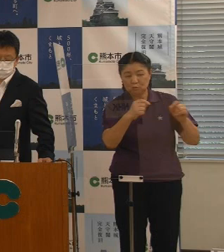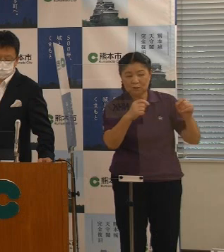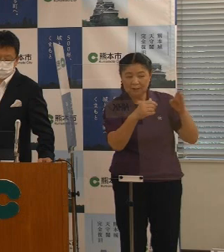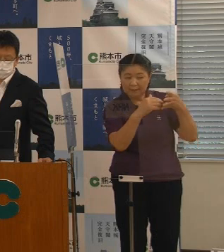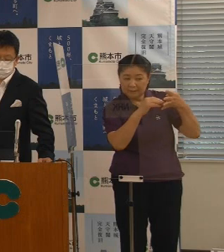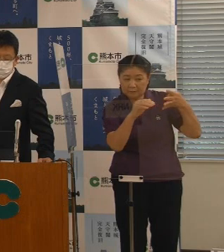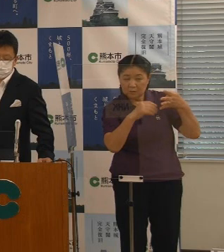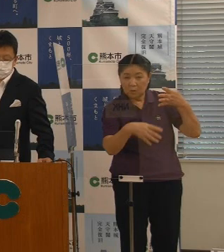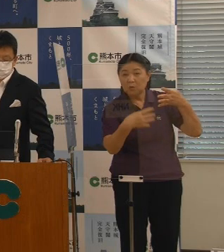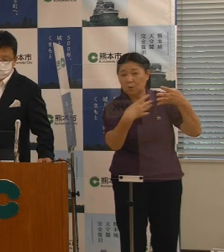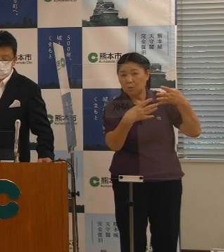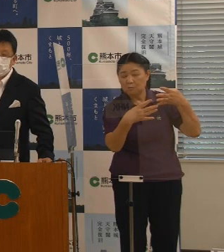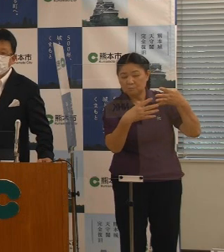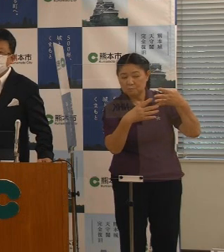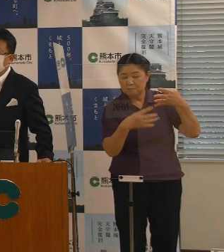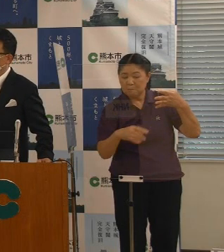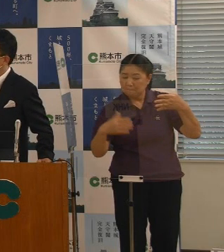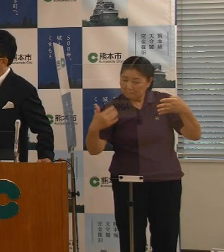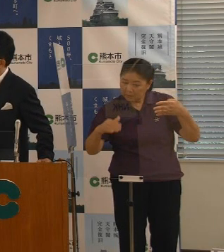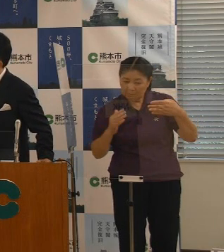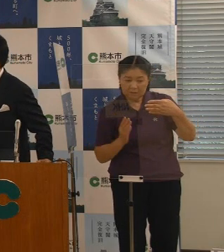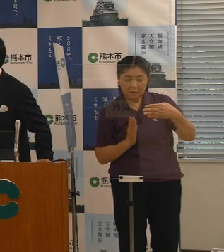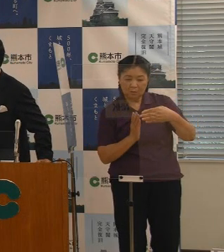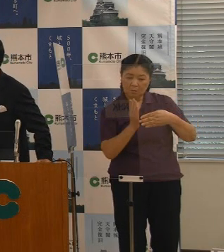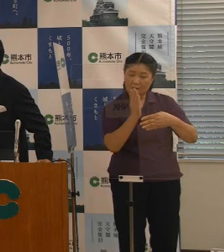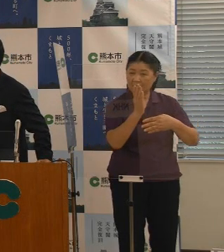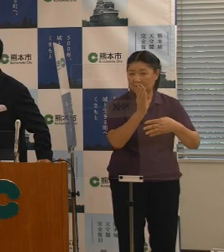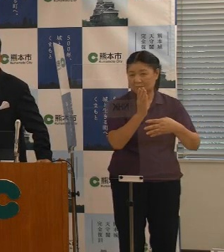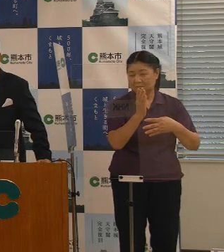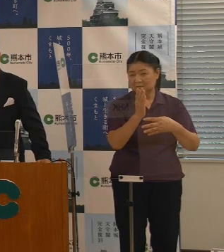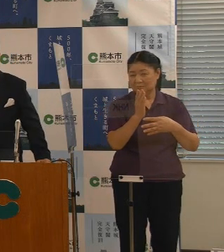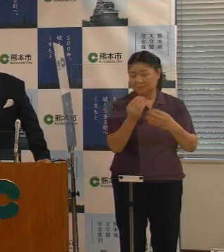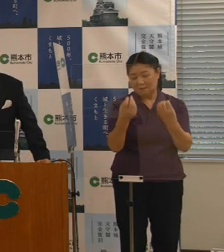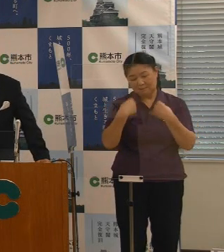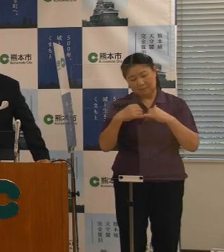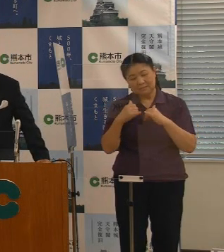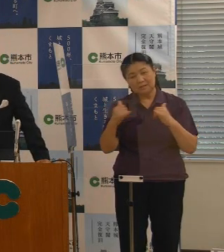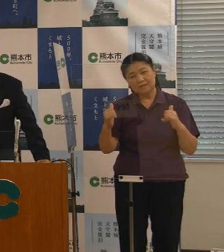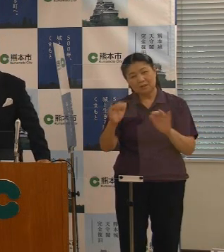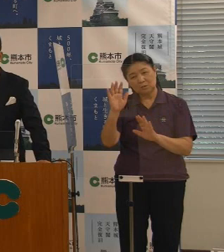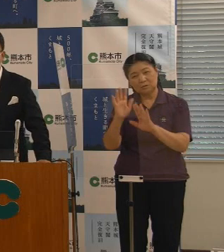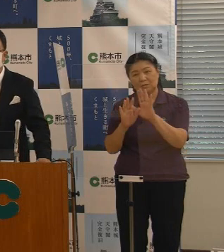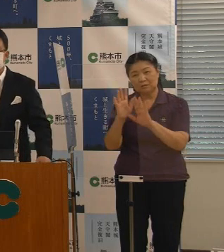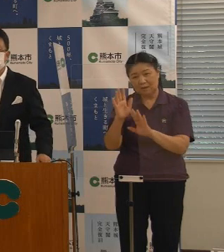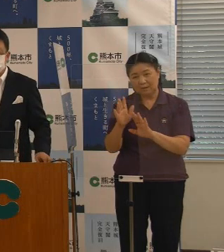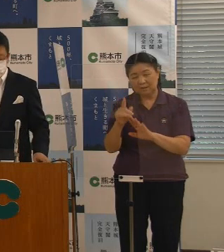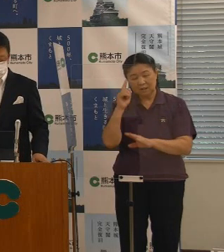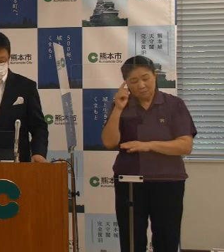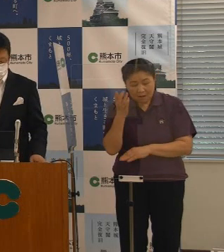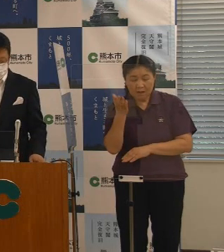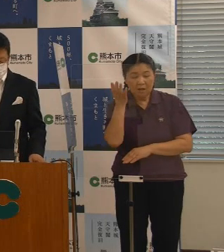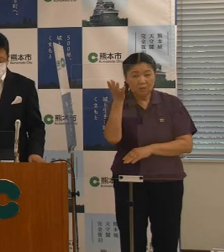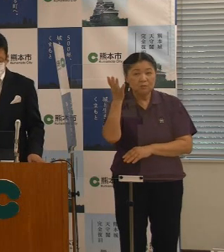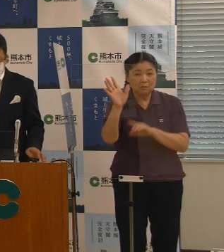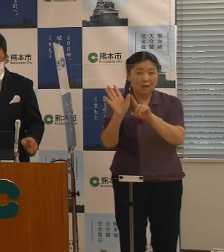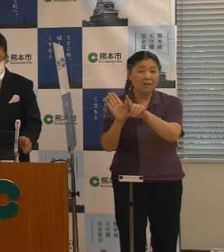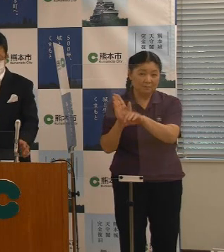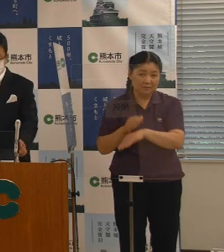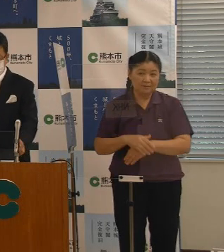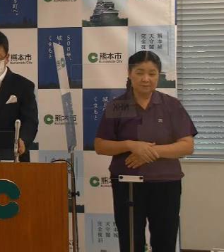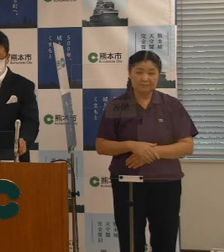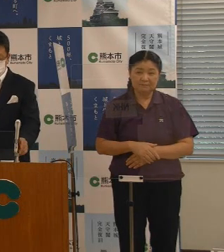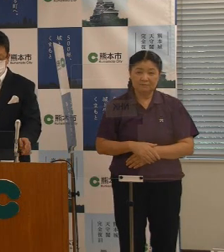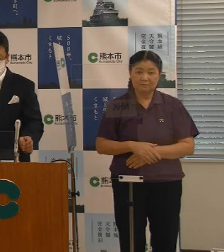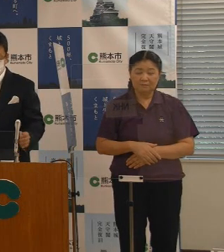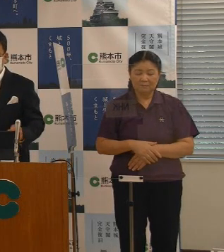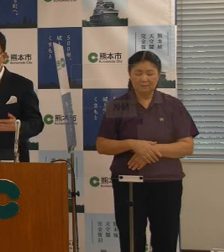ステージ4の基準を上回るような感染者の状況になってくるということが今予想されますので、